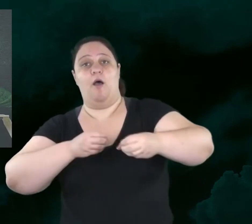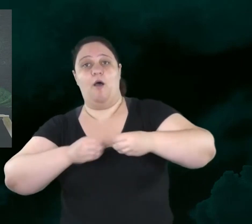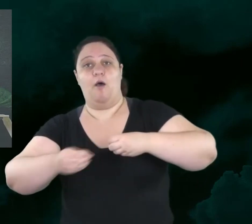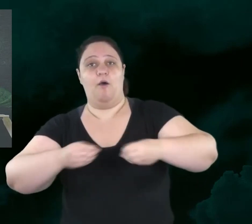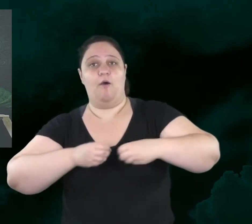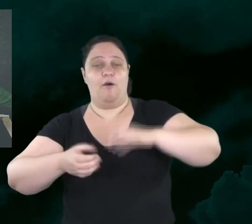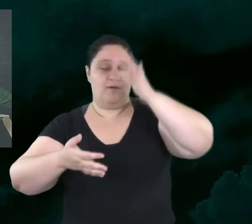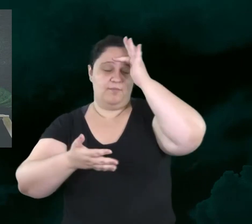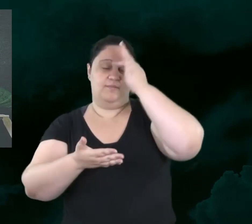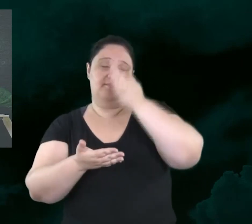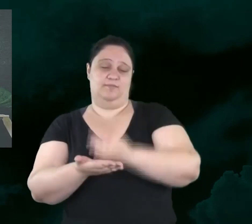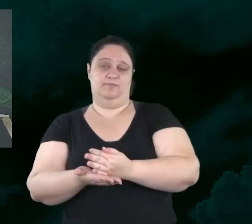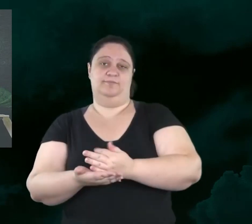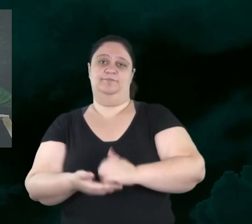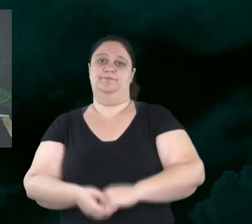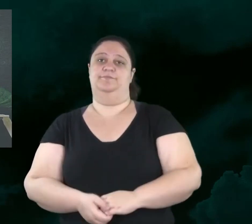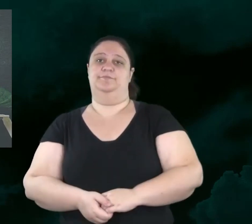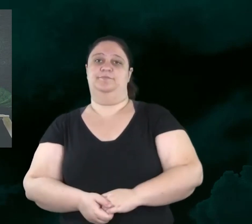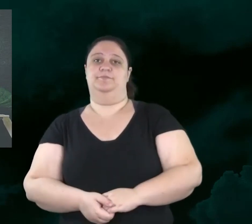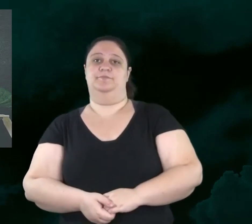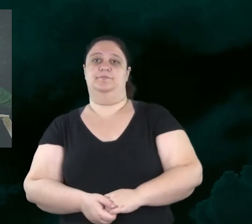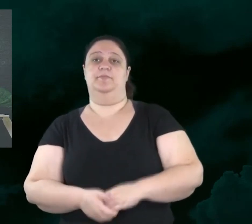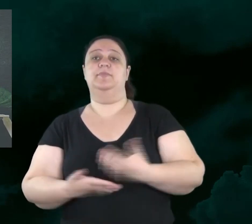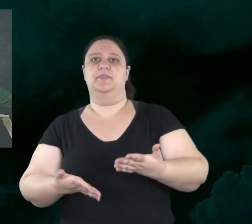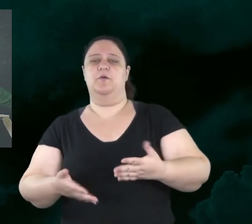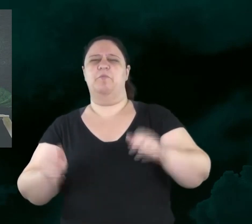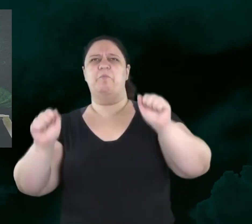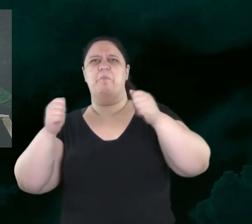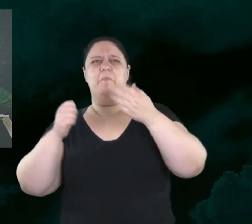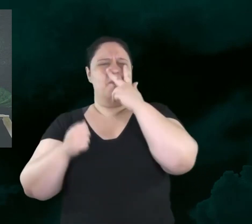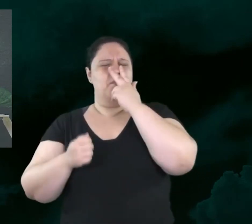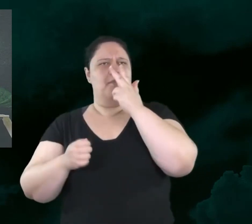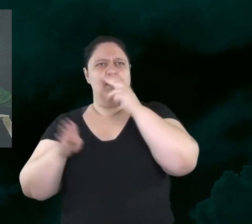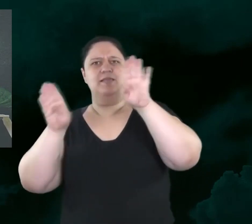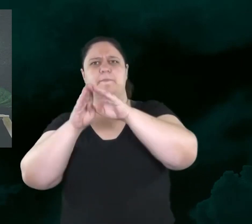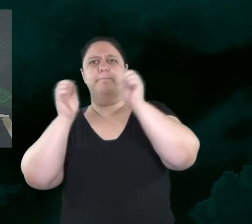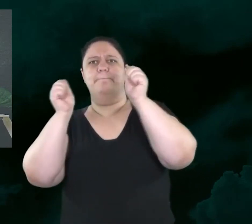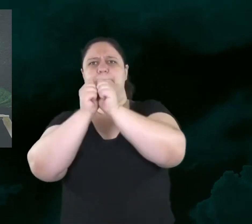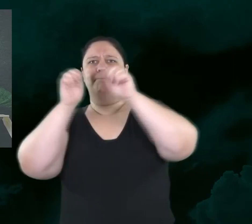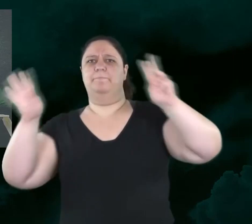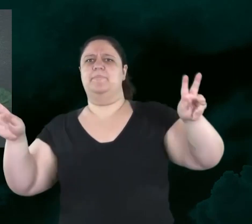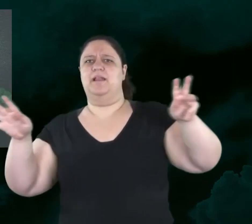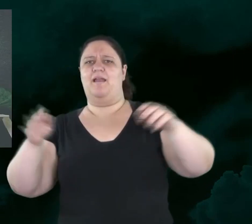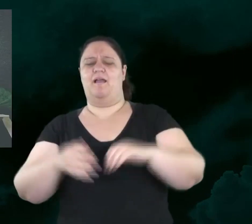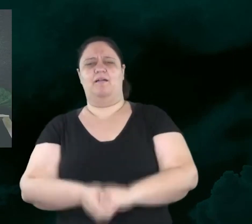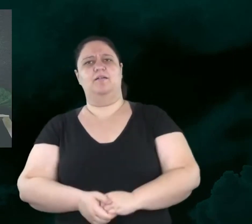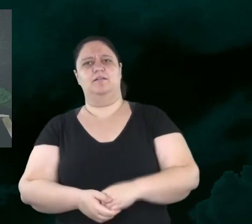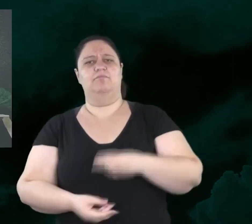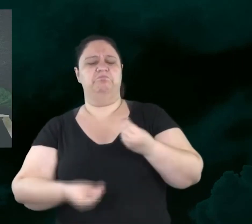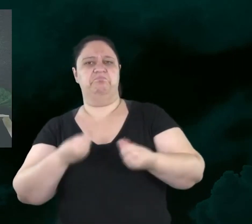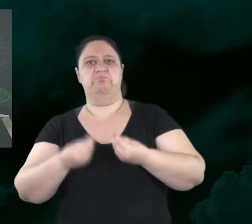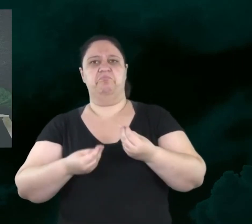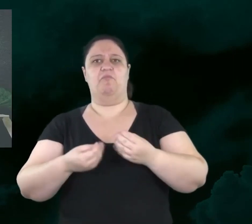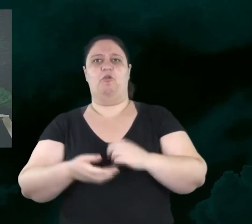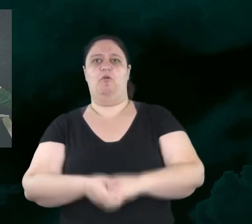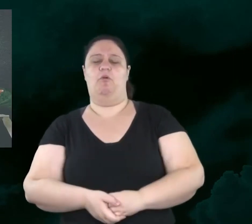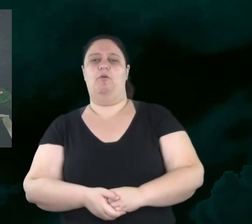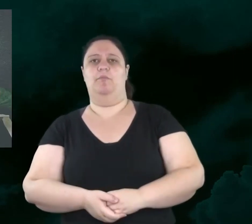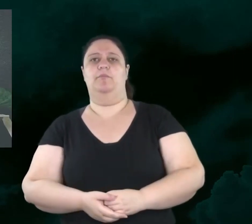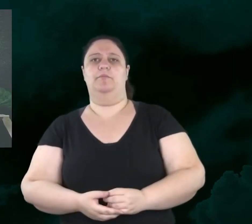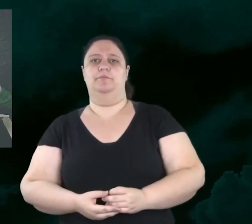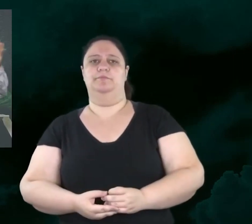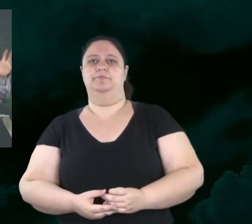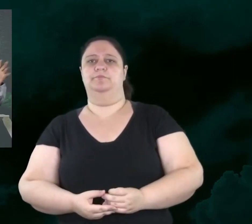fé. Então, que milagre é esse? O que é que faz isso, né, essa coisa acontecer com um homem que